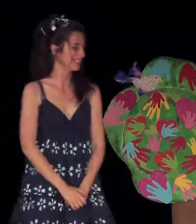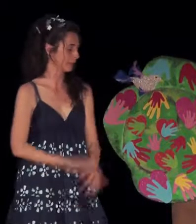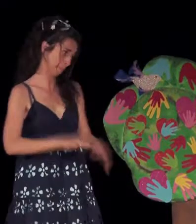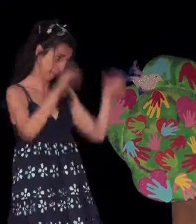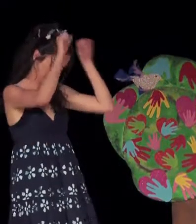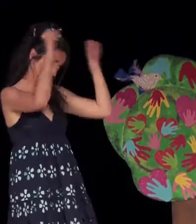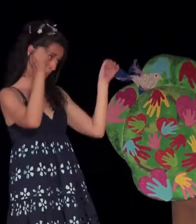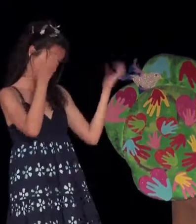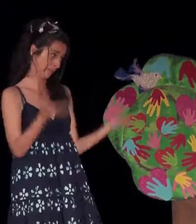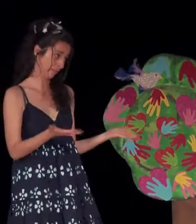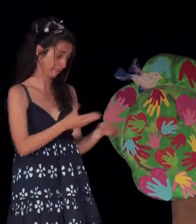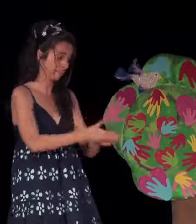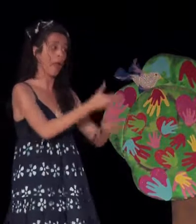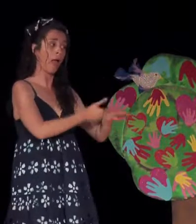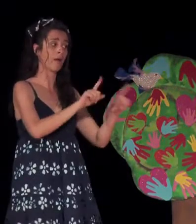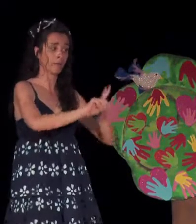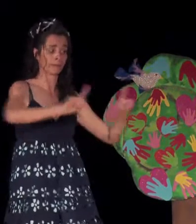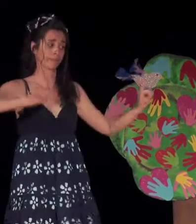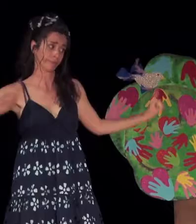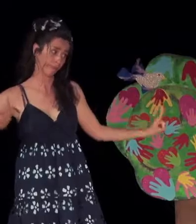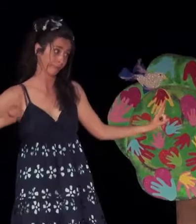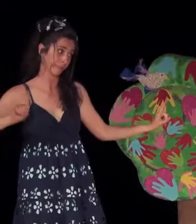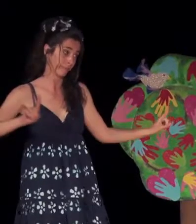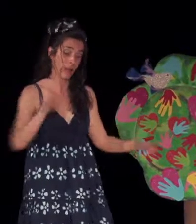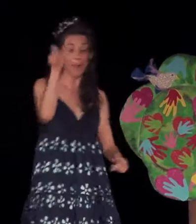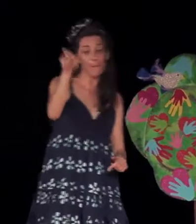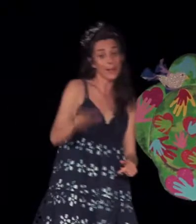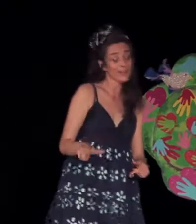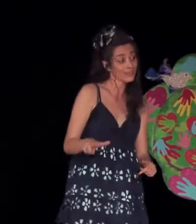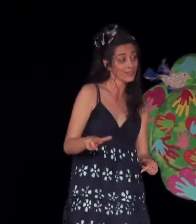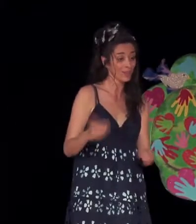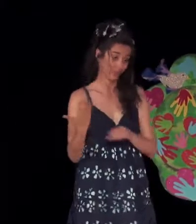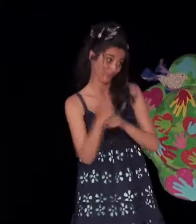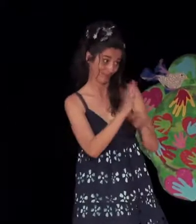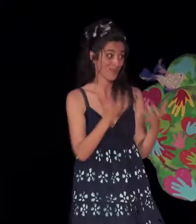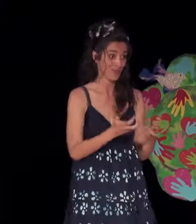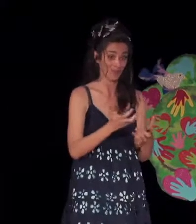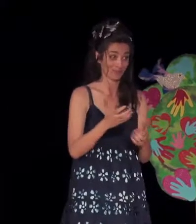Princesse, c'est pas grave. Avant de se séparer, je voudrais te présenter Alexandra.